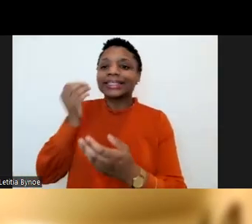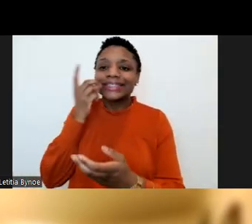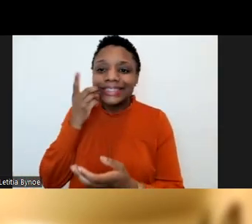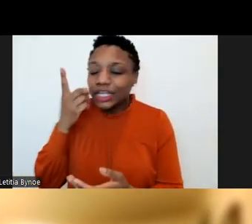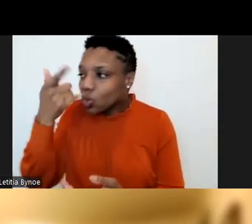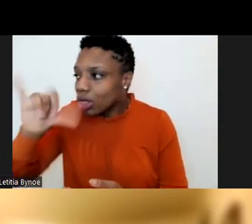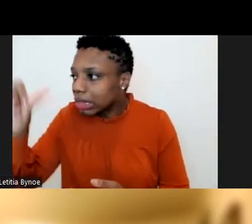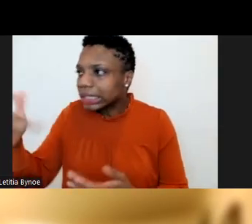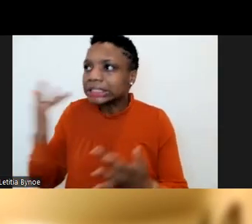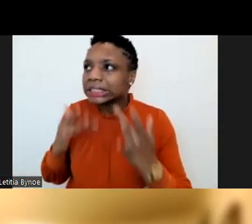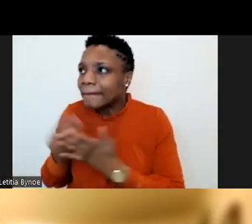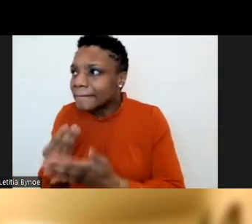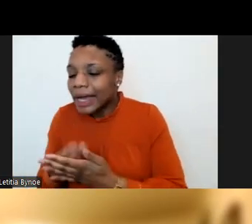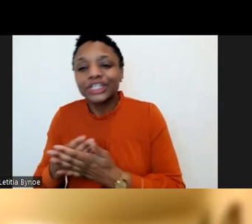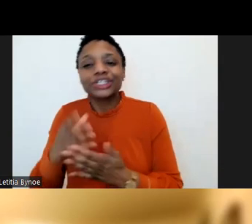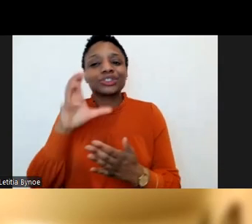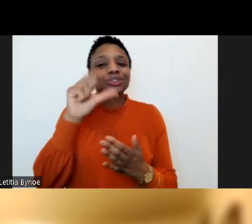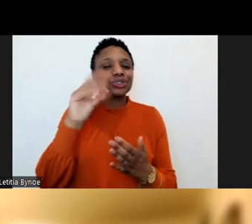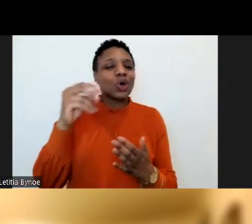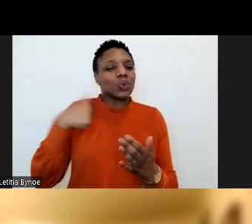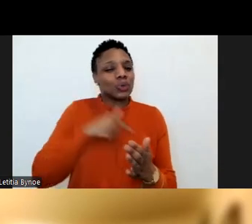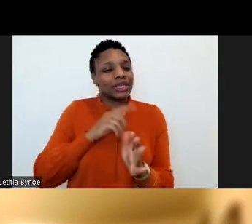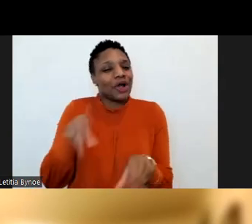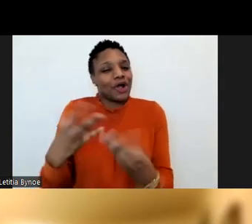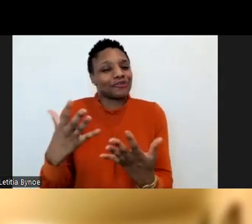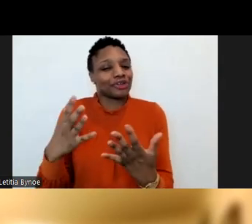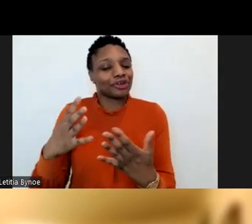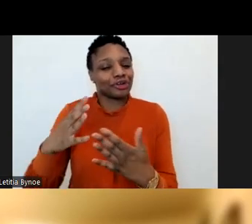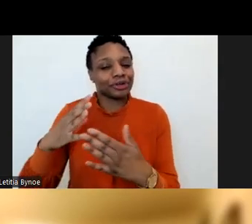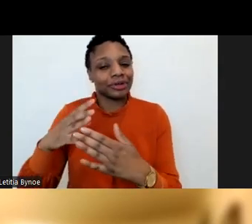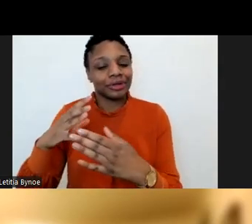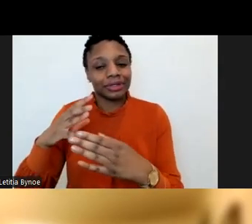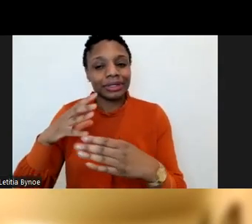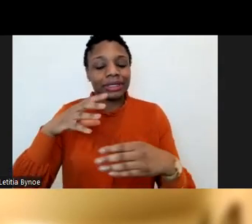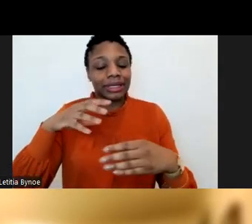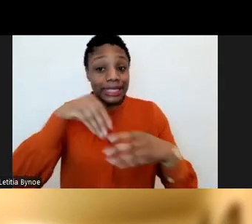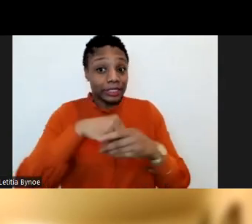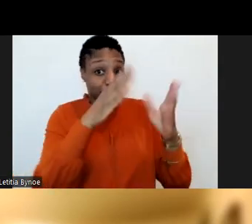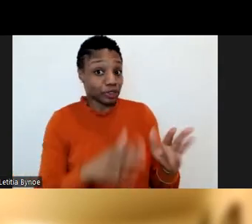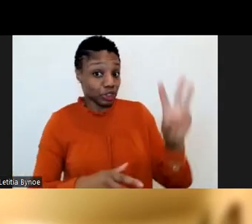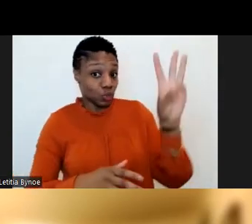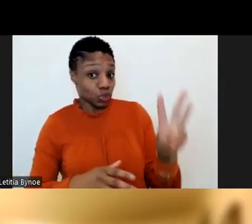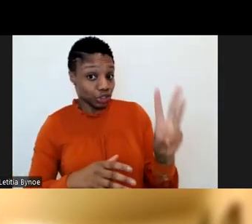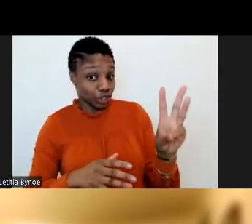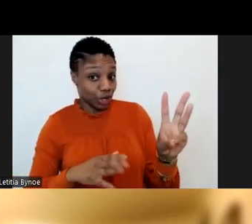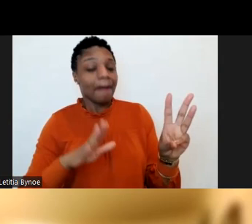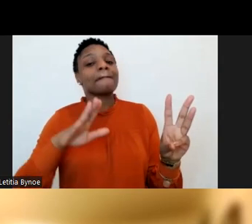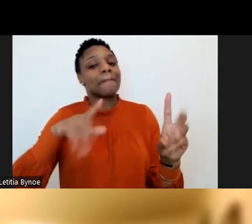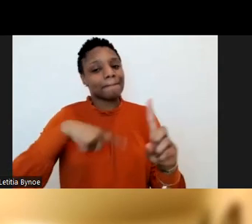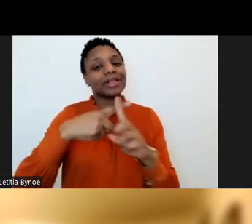transportación eh la cena Así que la próxima eh reunión va a ser